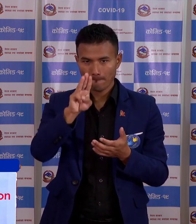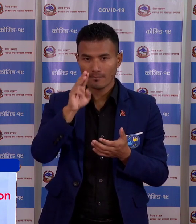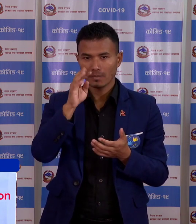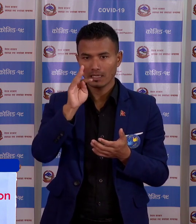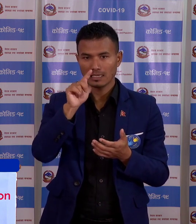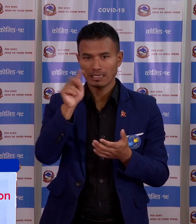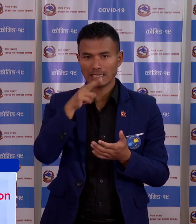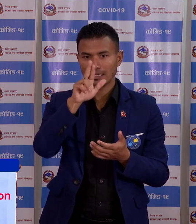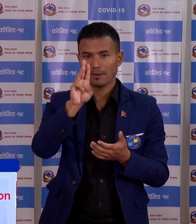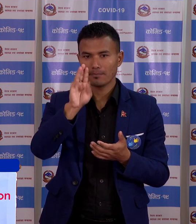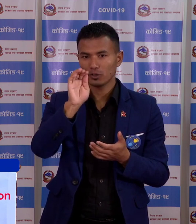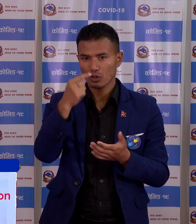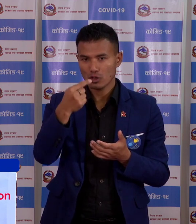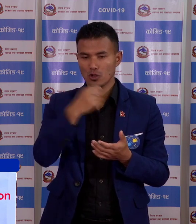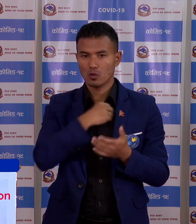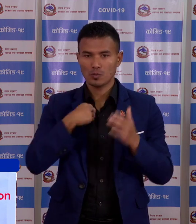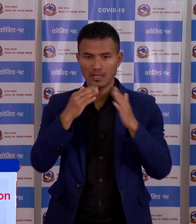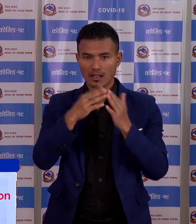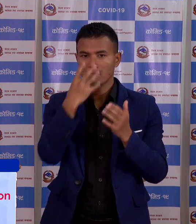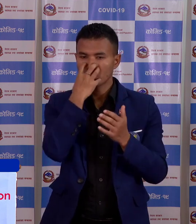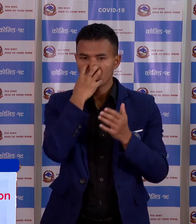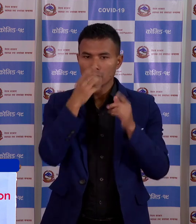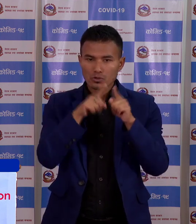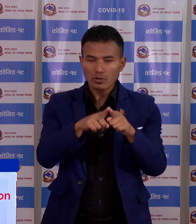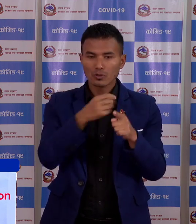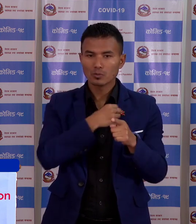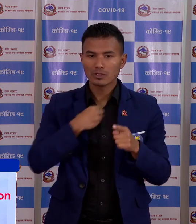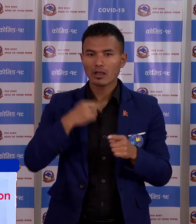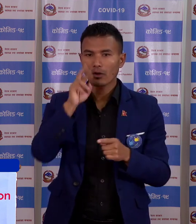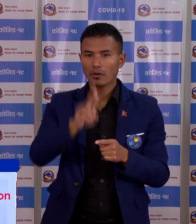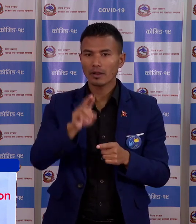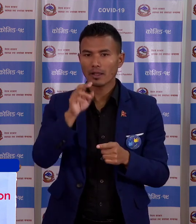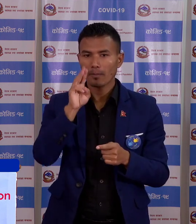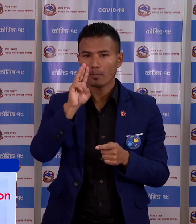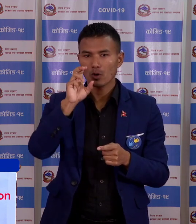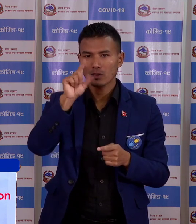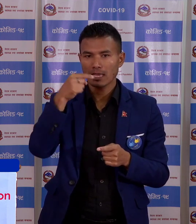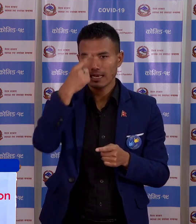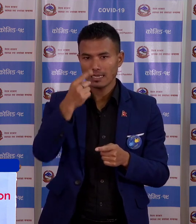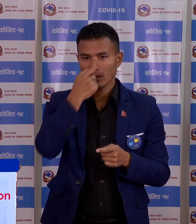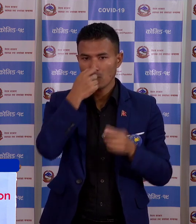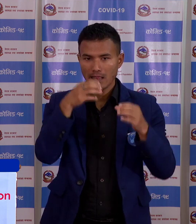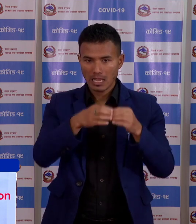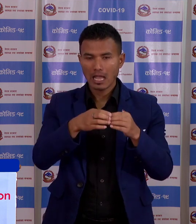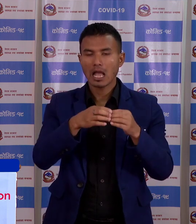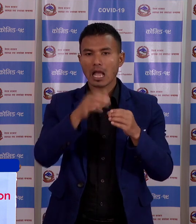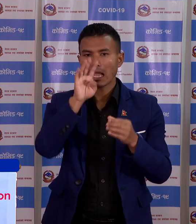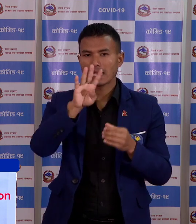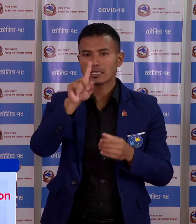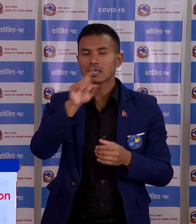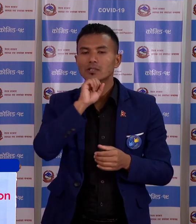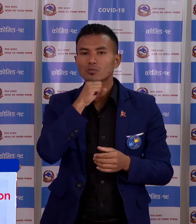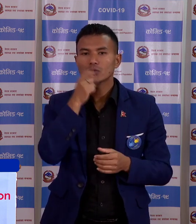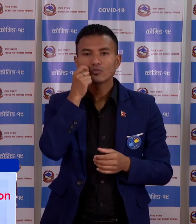कक्षेको वेंटीलेटर स्वहित को उपचार मा रहन भहेका मदाने गाउपाली का का 41